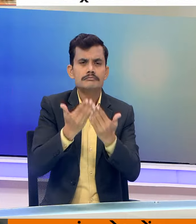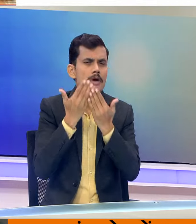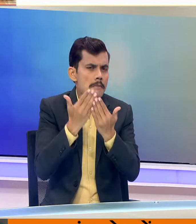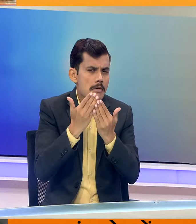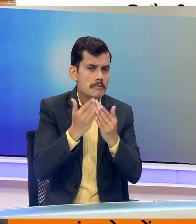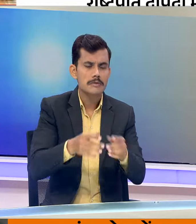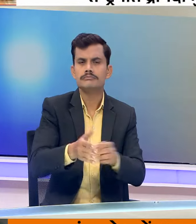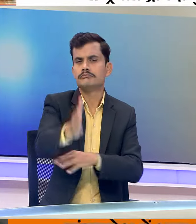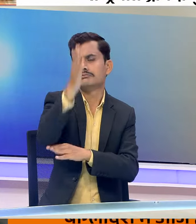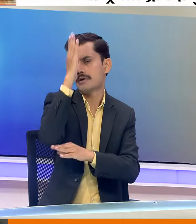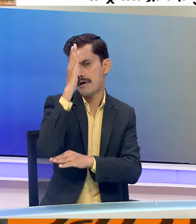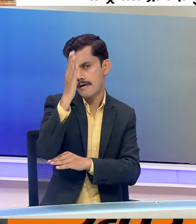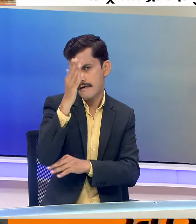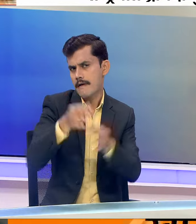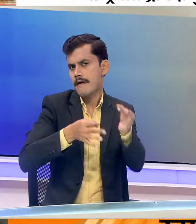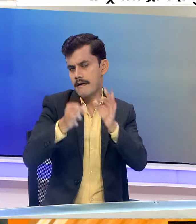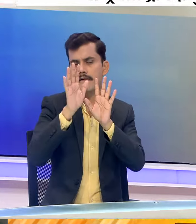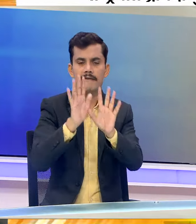डाला।